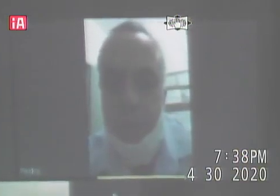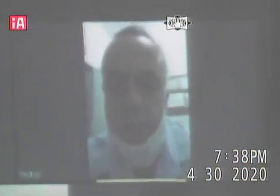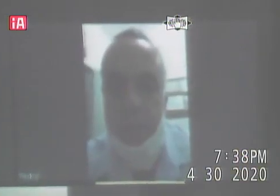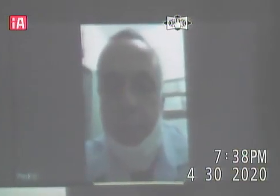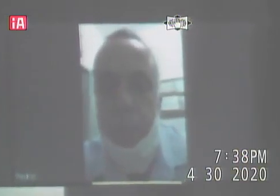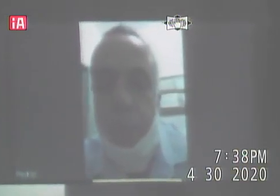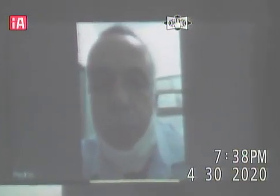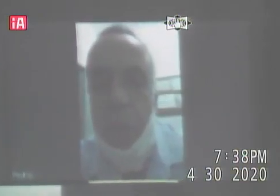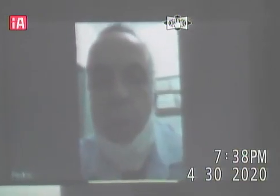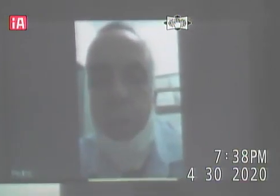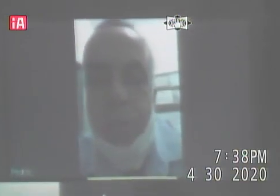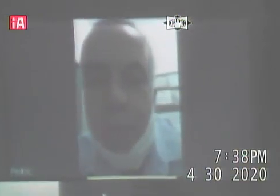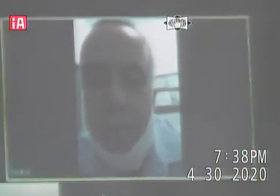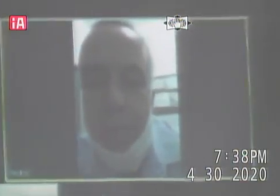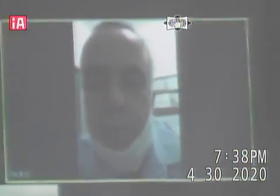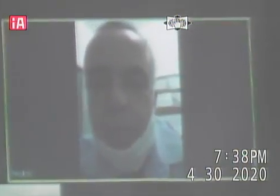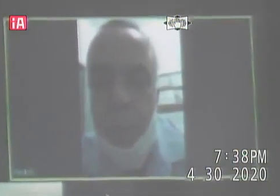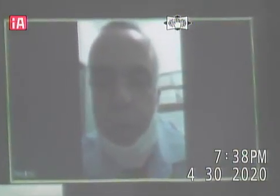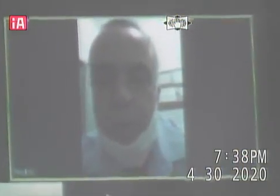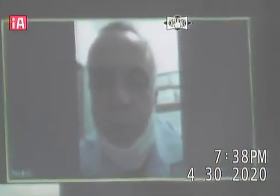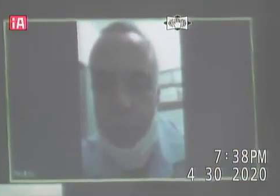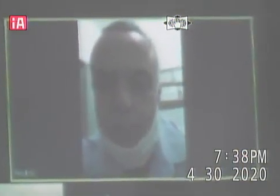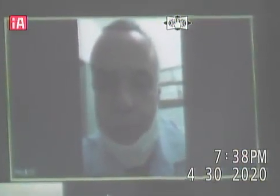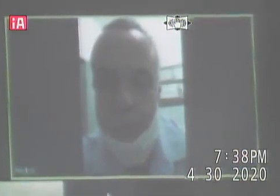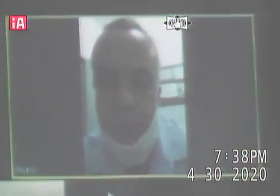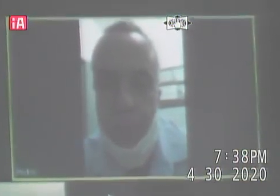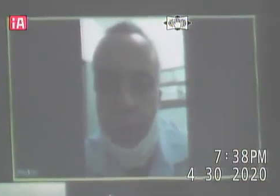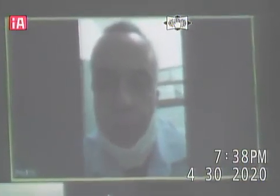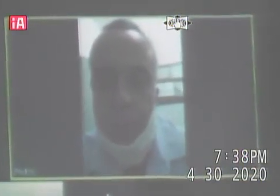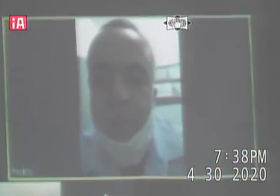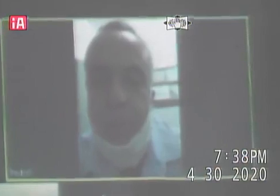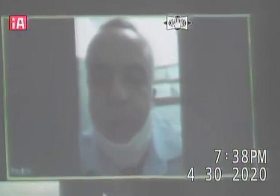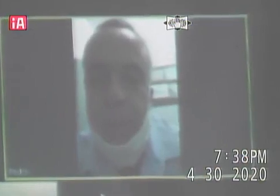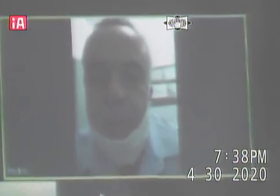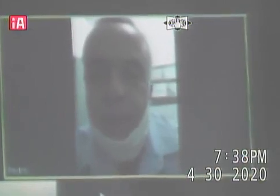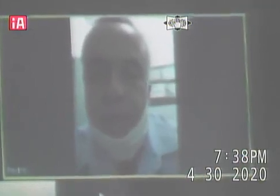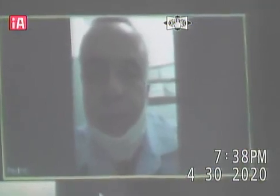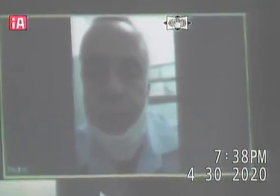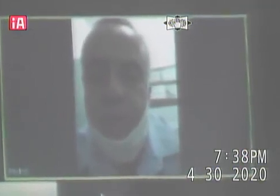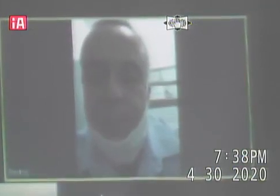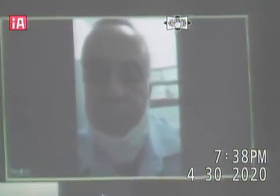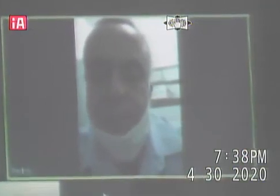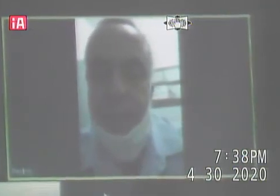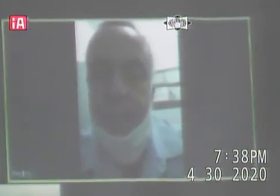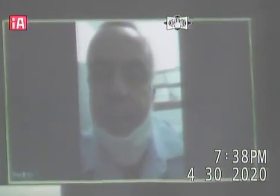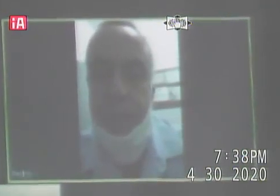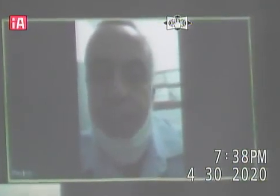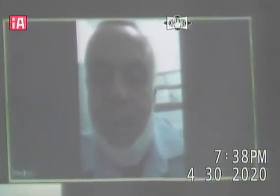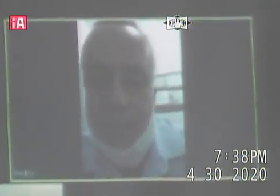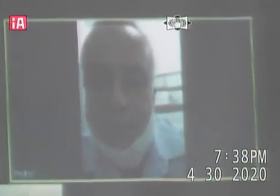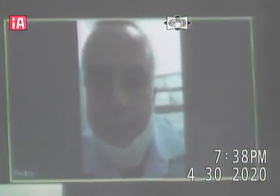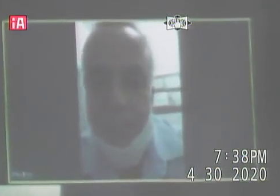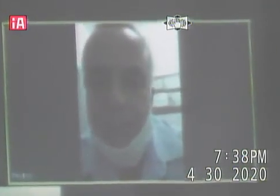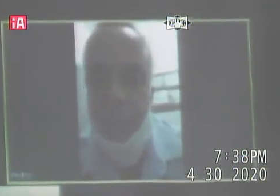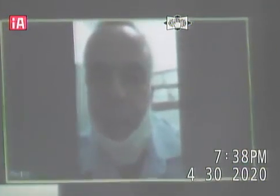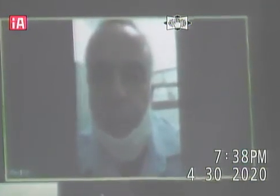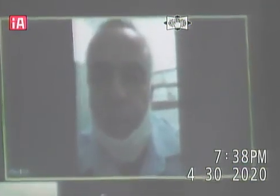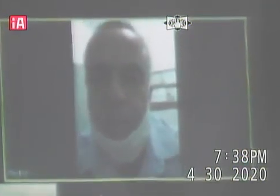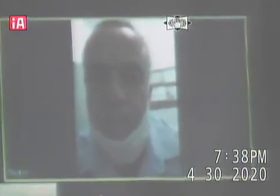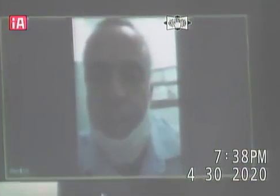milhões, não consegue resolver os problemas. Quando a gente tem essas filas